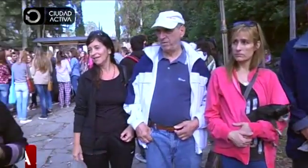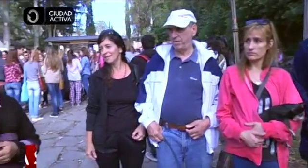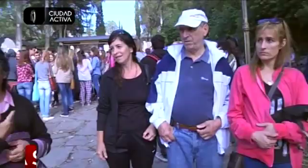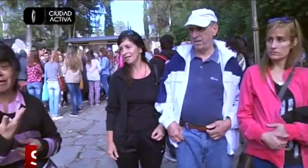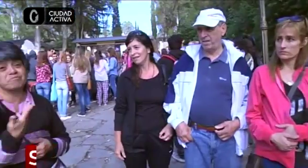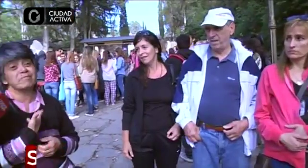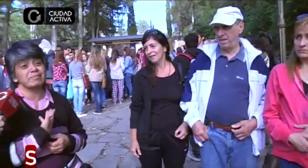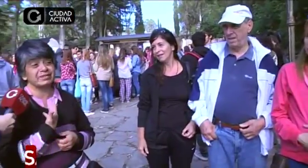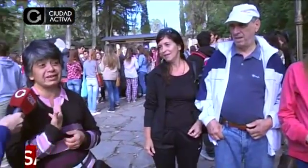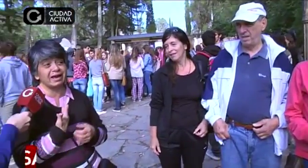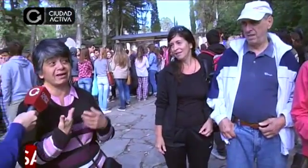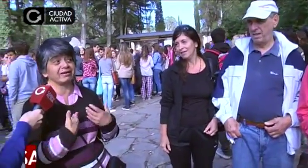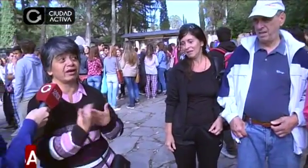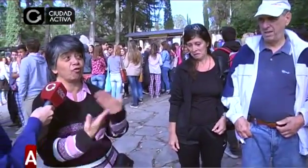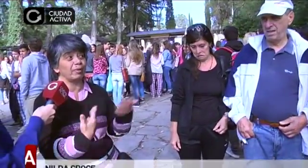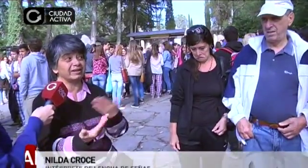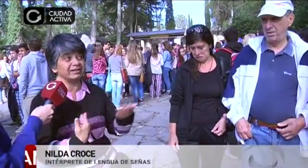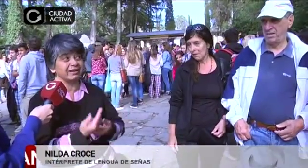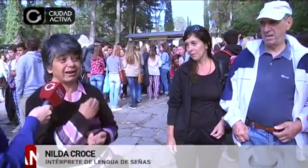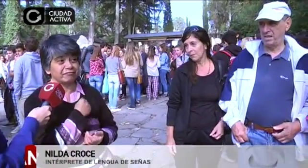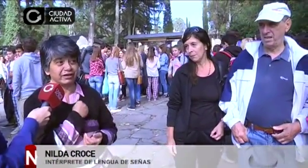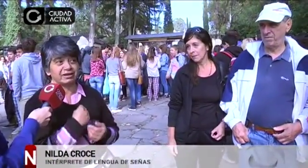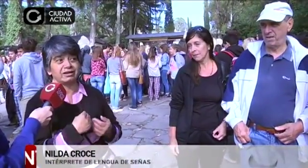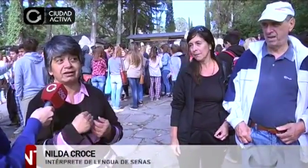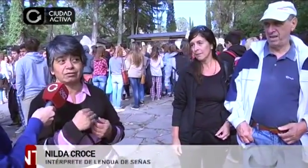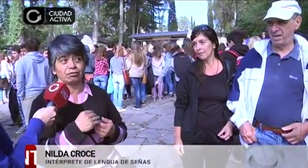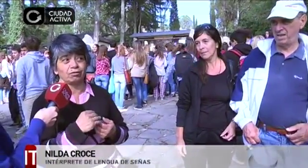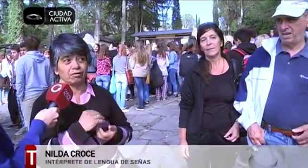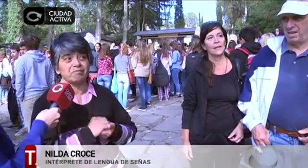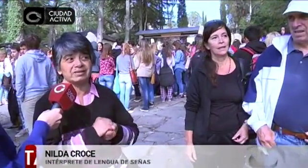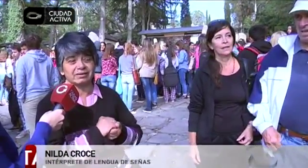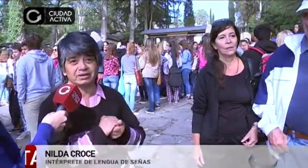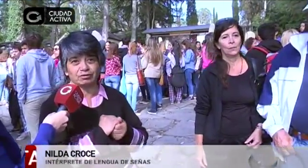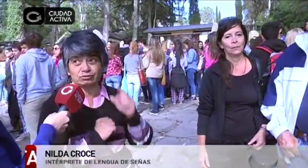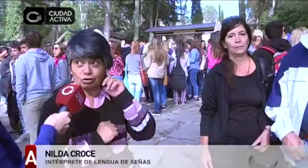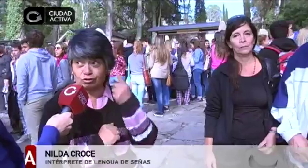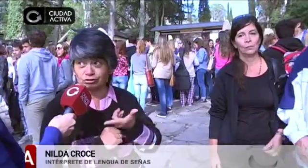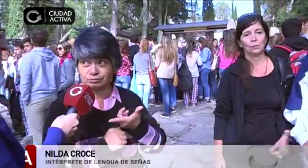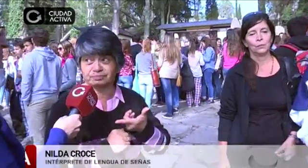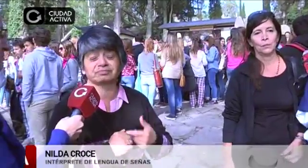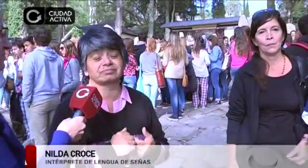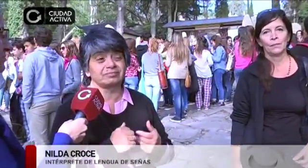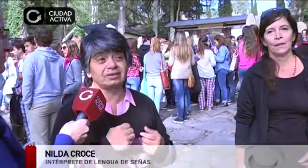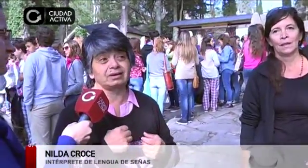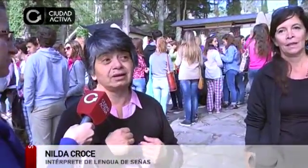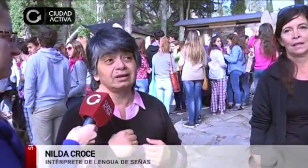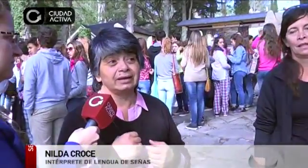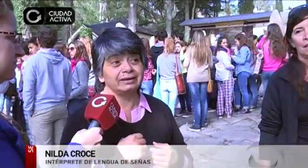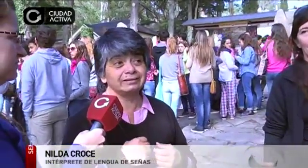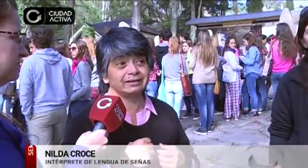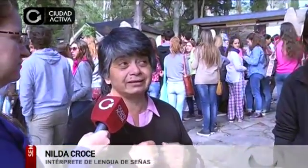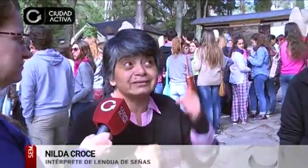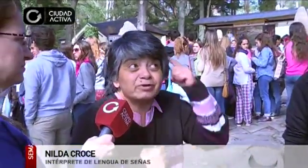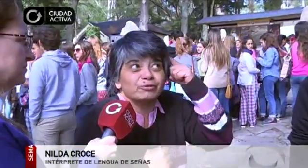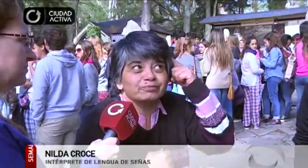fe me pedía que compartiera la fe con mis amigos sordos,